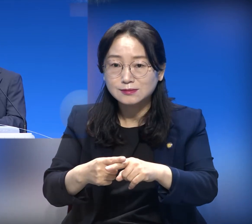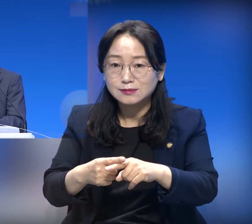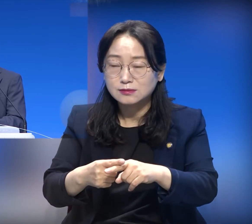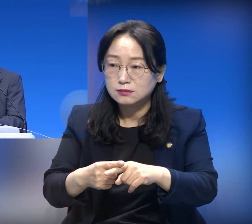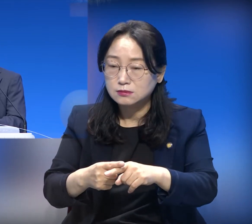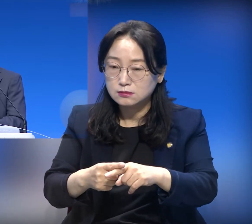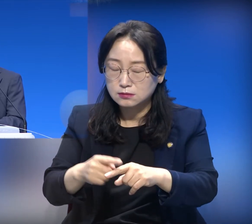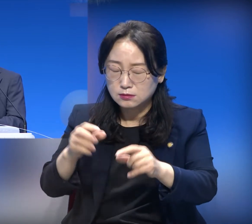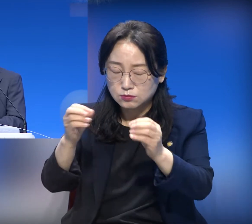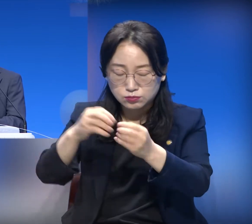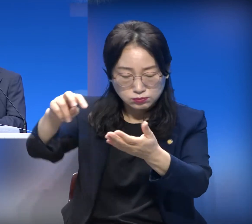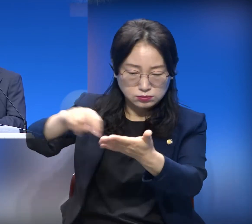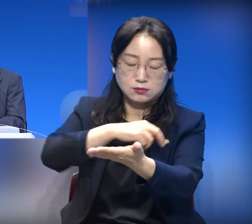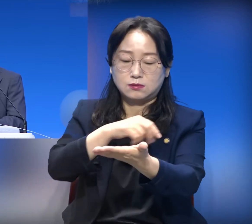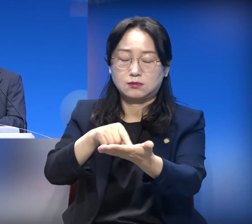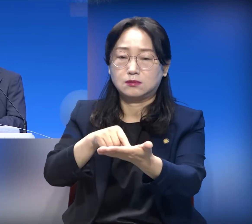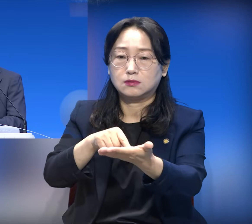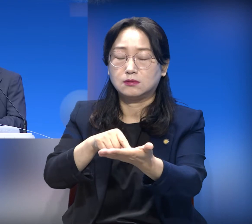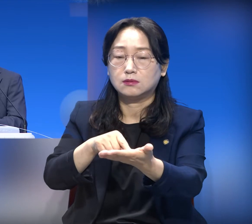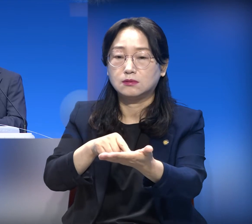얼마 있다 문자 들어왔습니다.